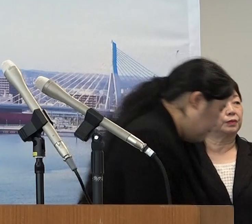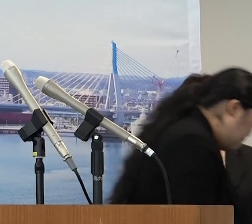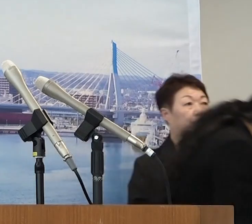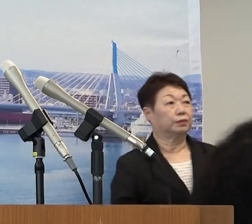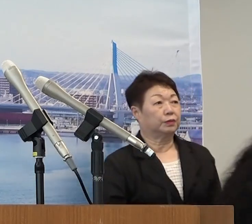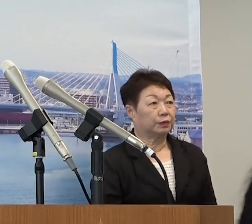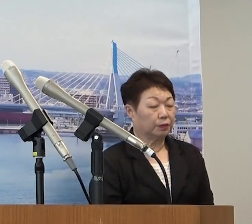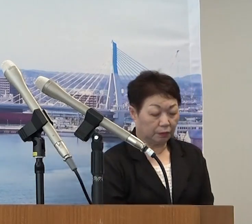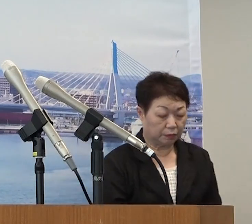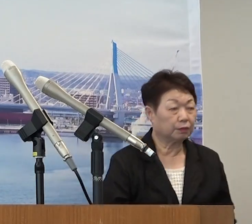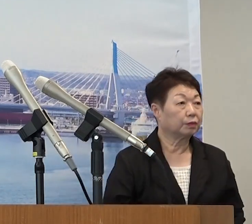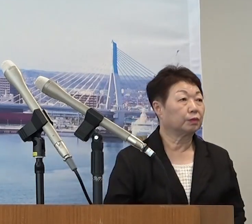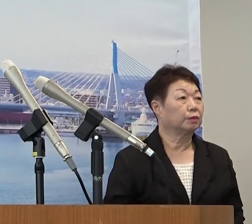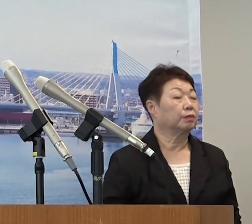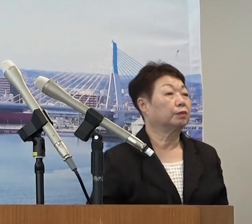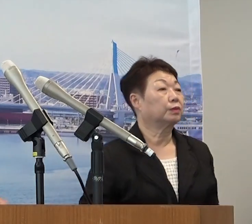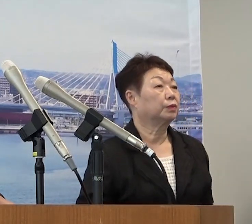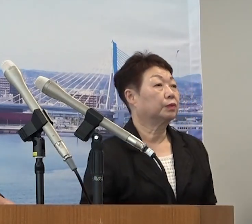はい、